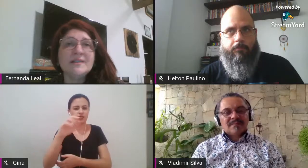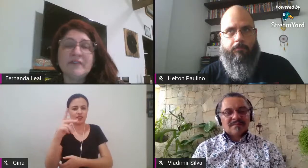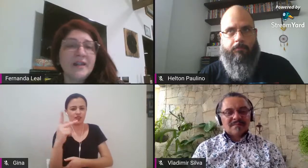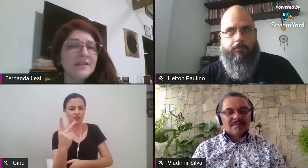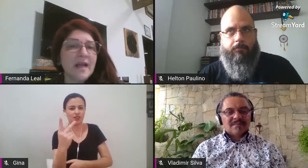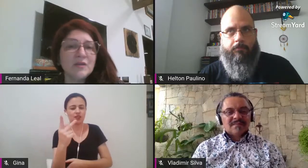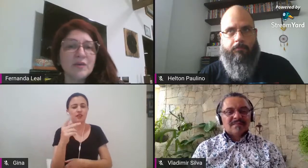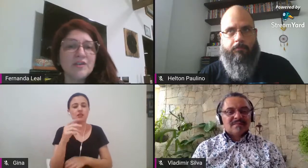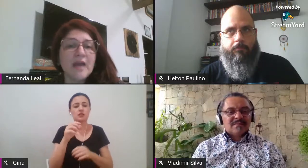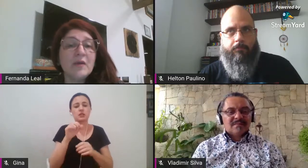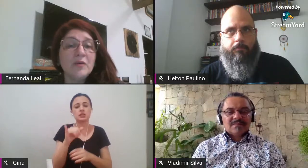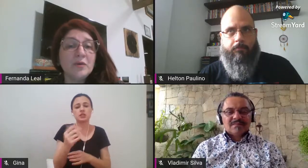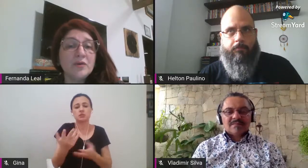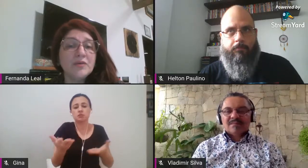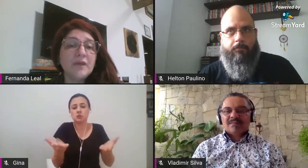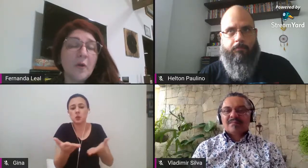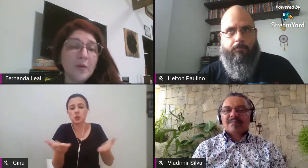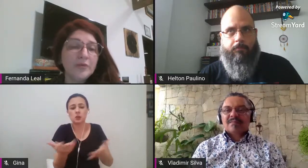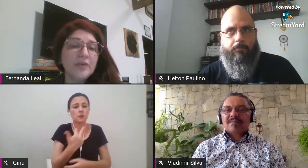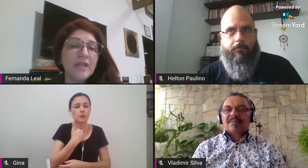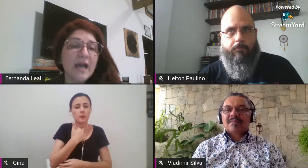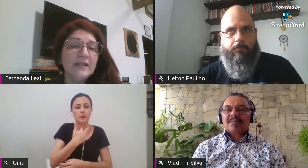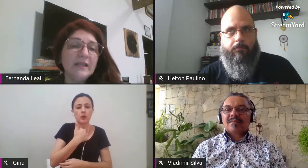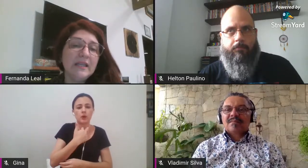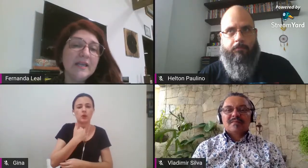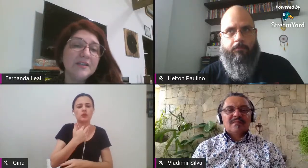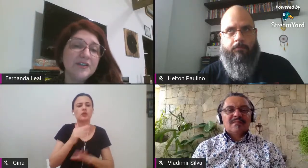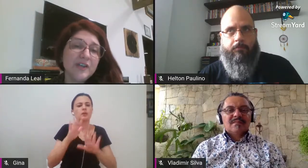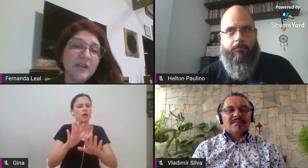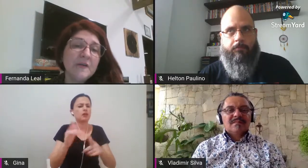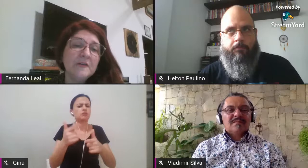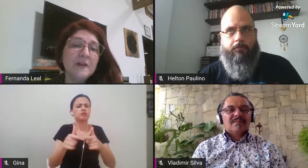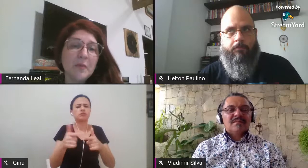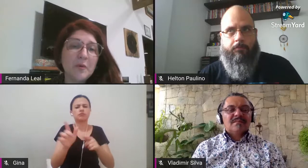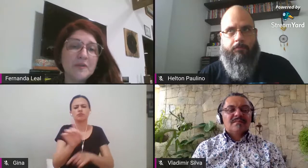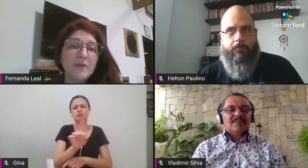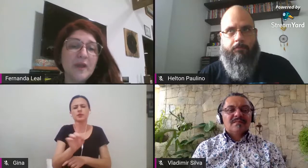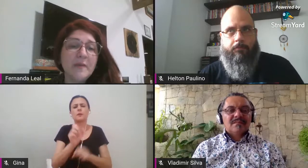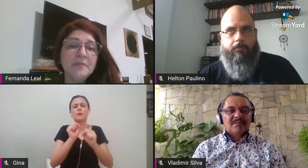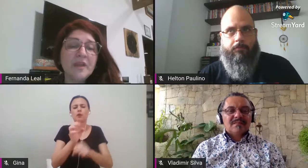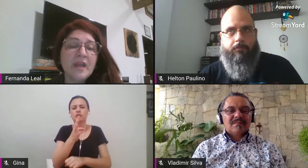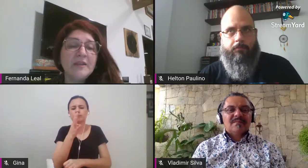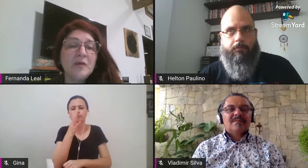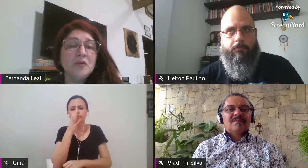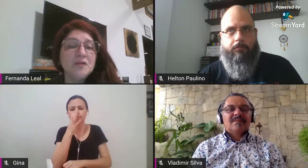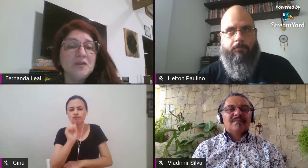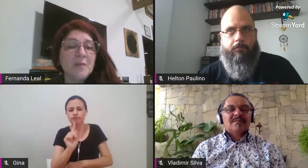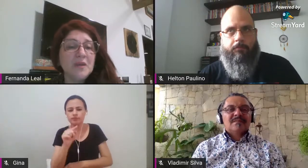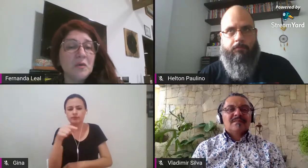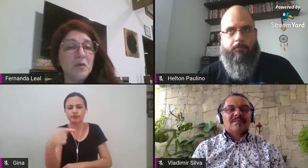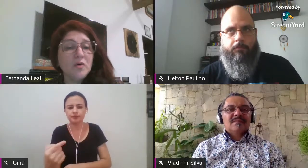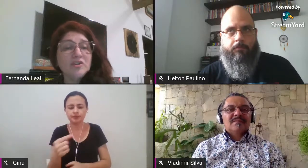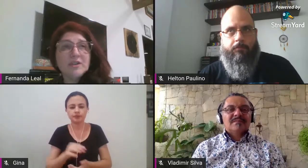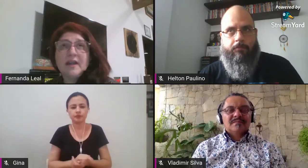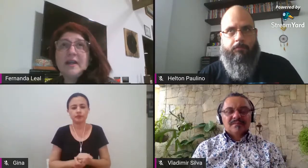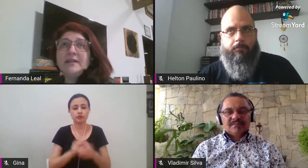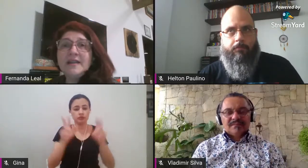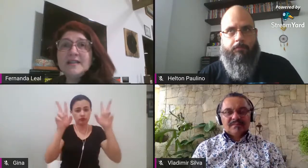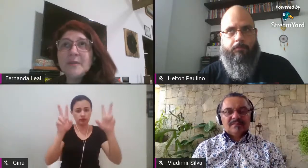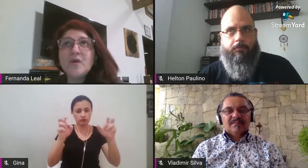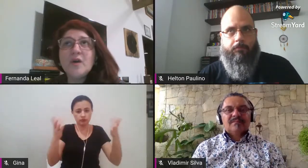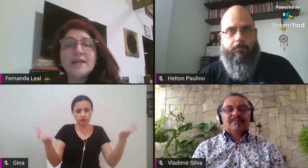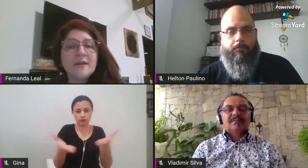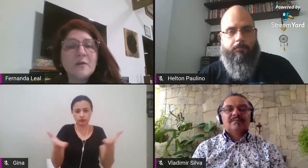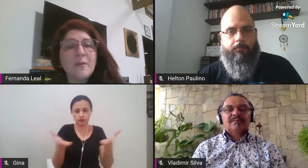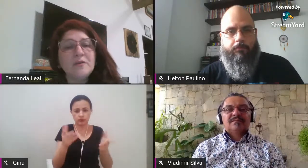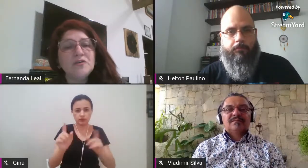por várias razões, estar conosco, tem a oportunidade de assistir depois, não é? Então, o nosso tema de hoje traz